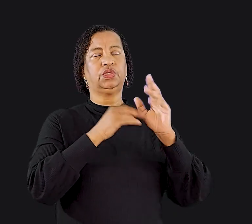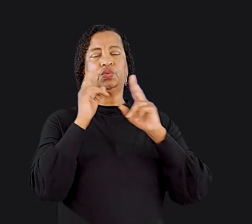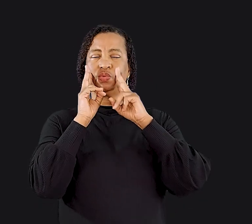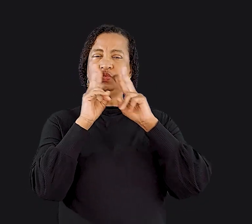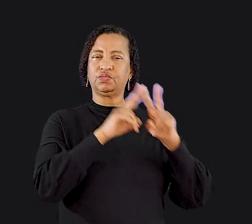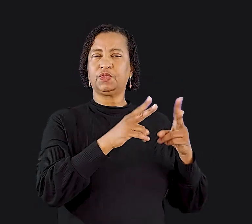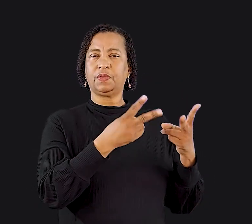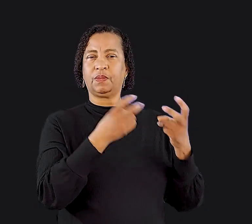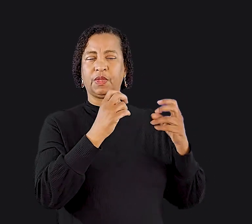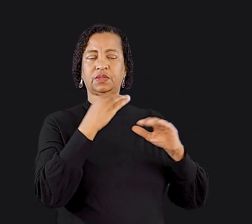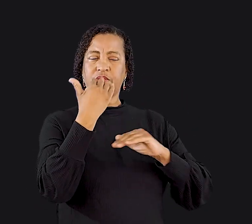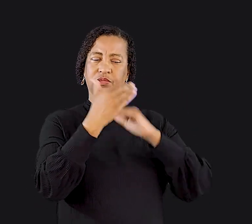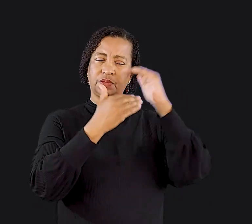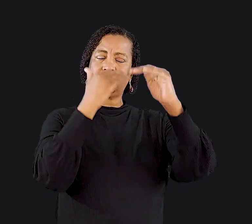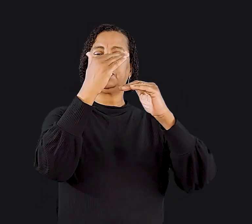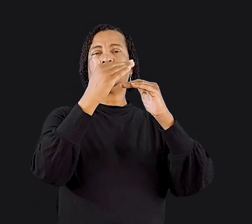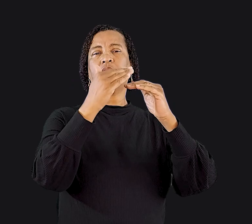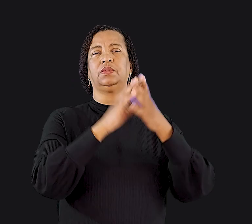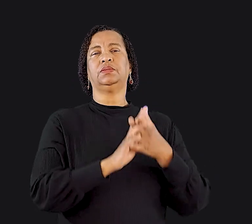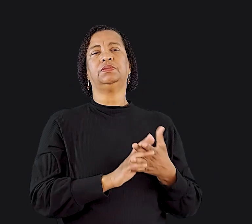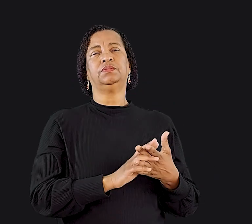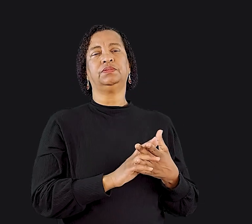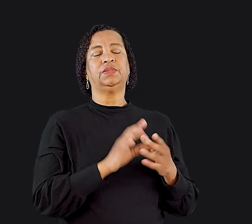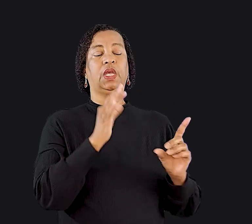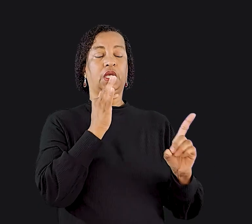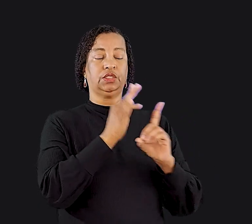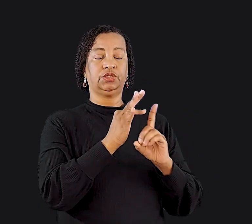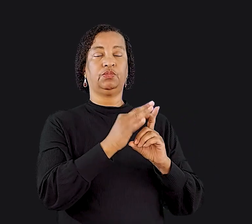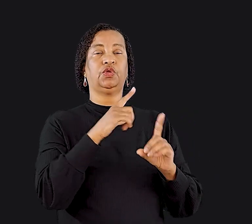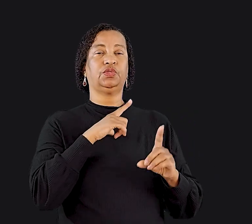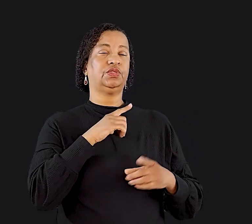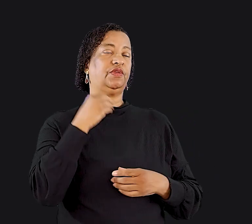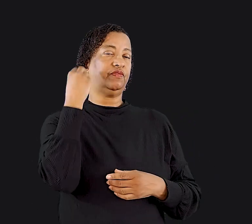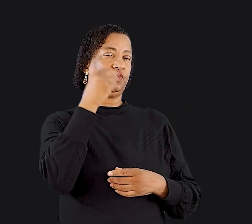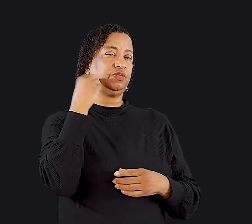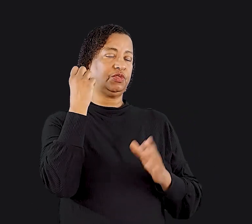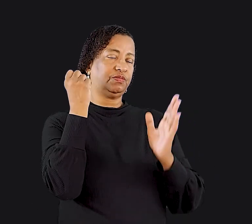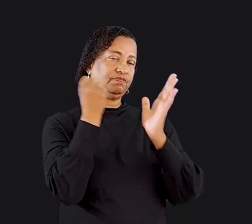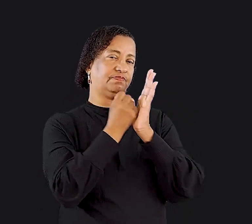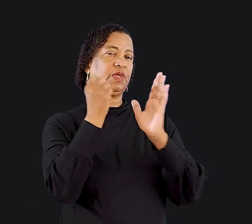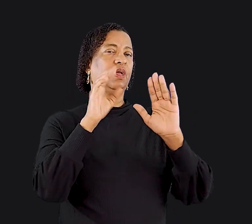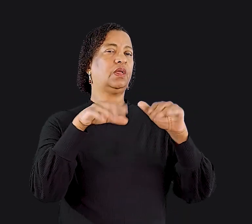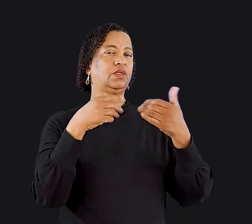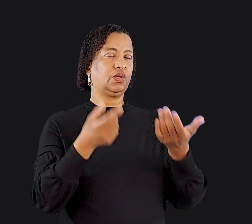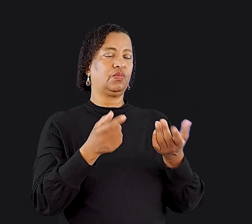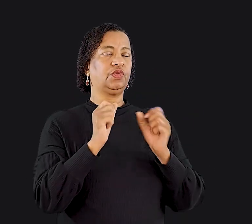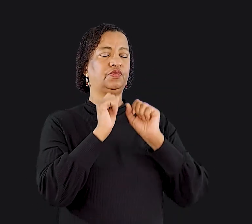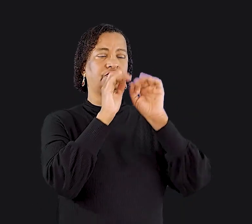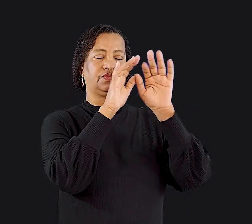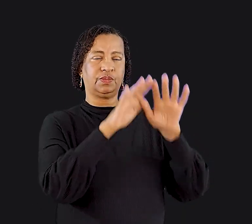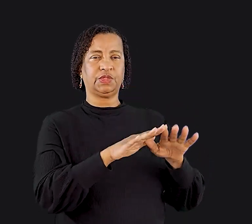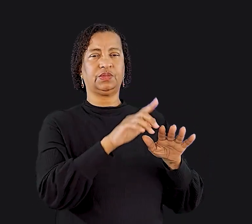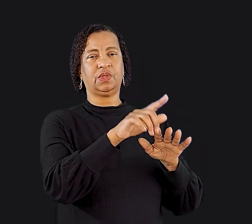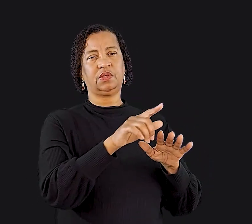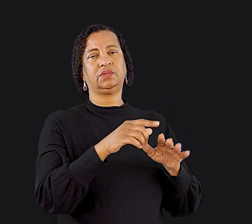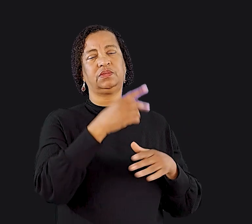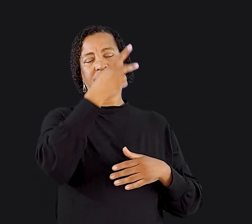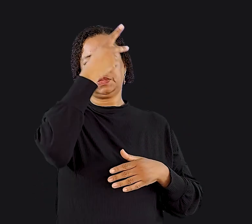vejam o seu progresso. Aparentemente, Timóteo teve uma experiência marcante quando foi ordenado, e os oficiais da